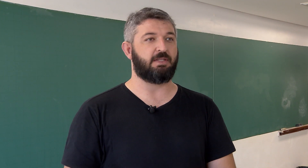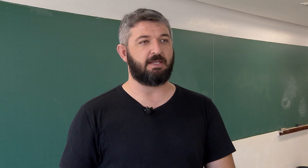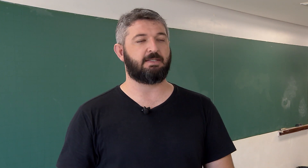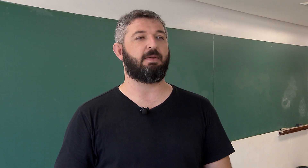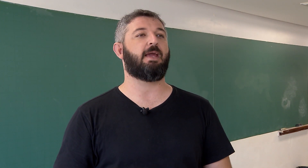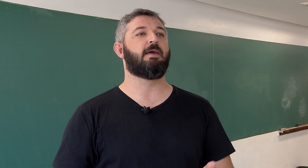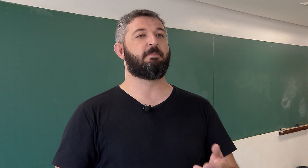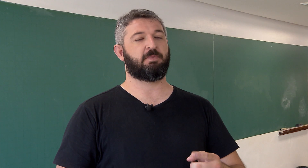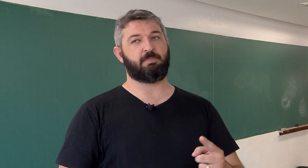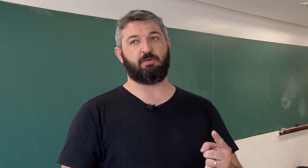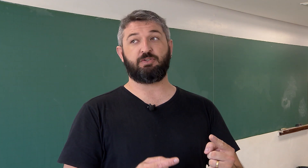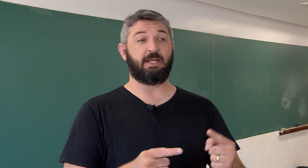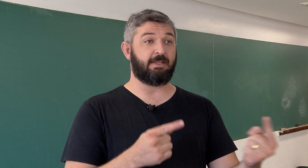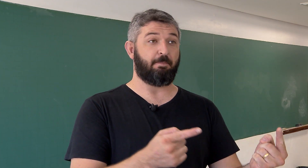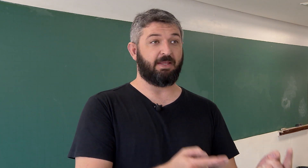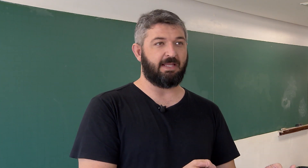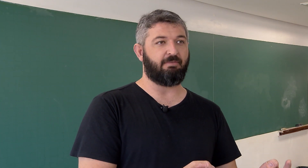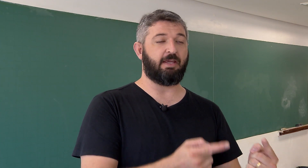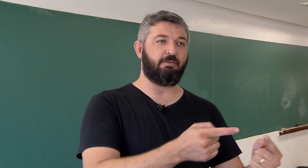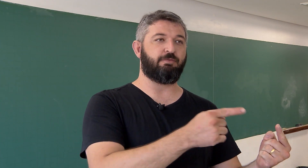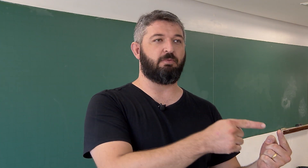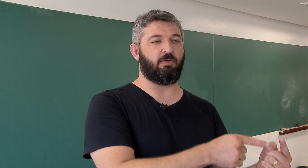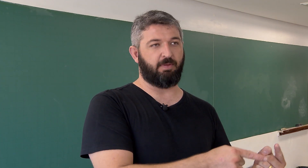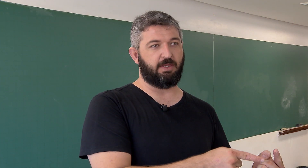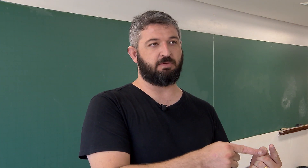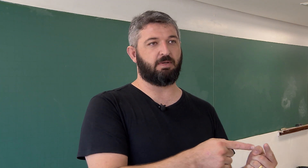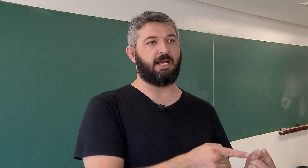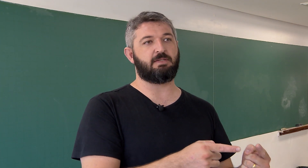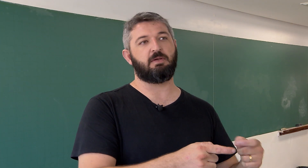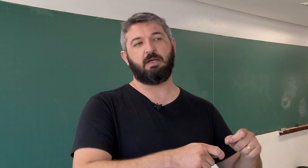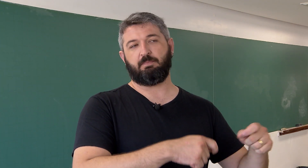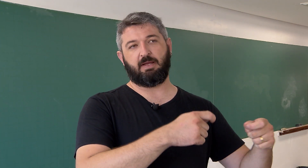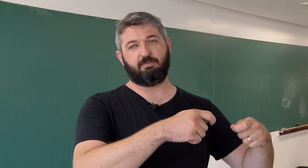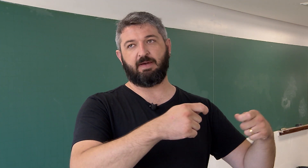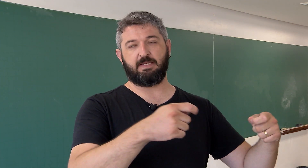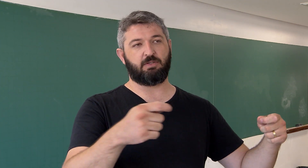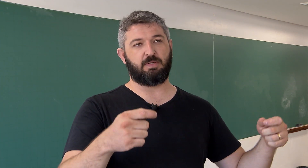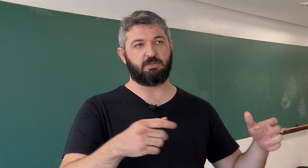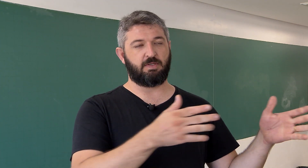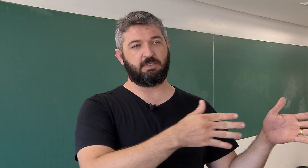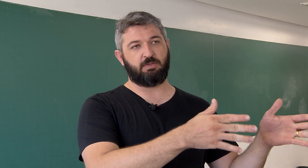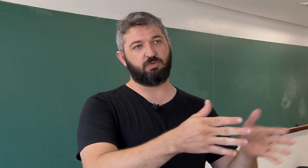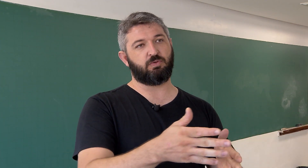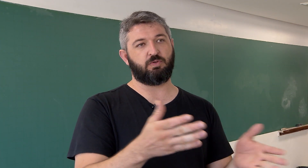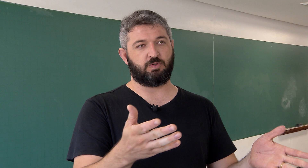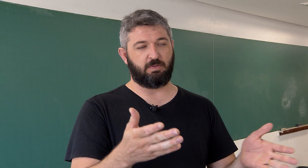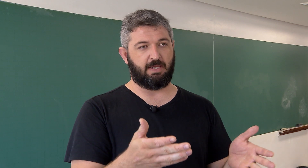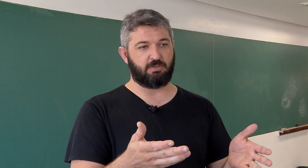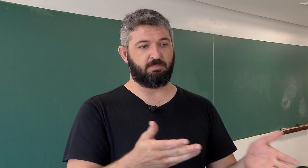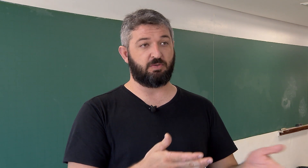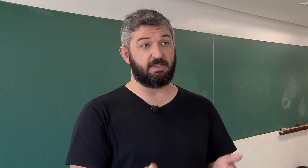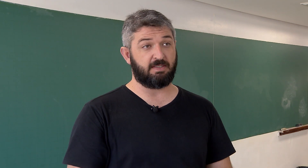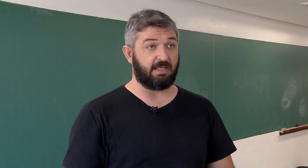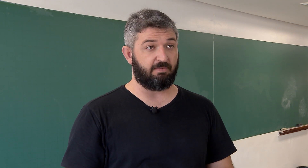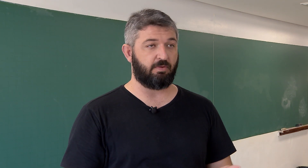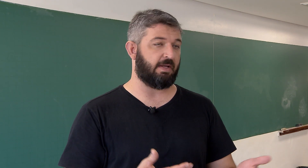deles também. Eu já interpretava informalmente, no caso, para várias situações em que os surdos me solicitavam